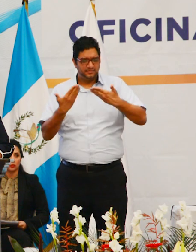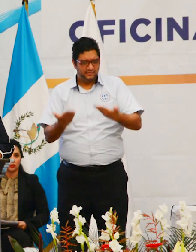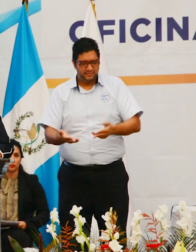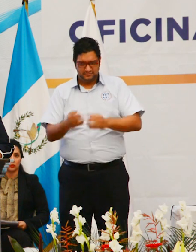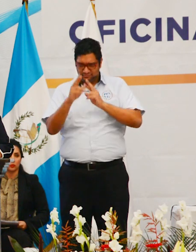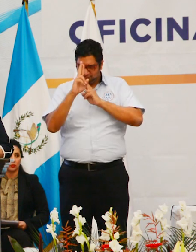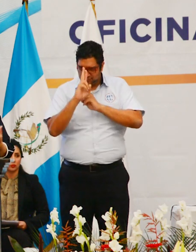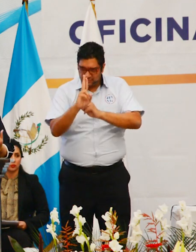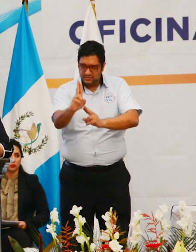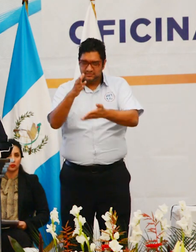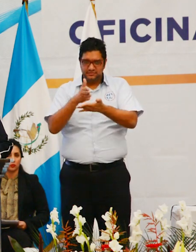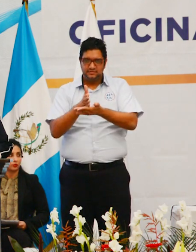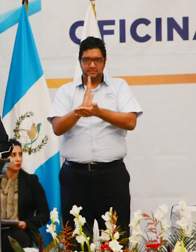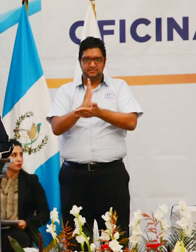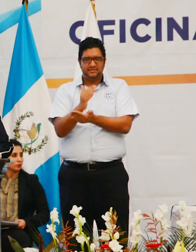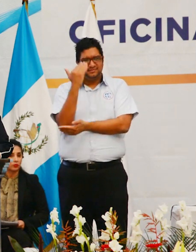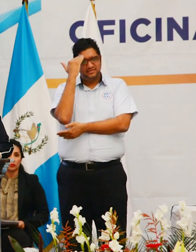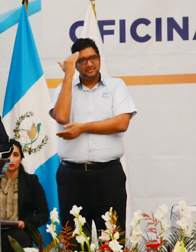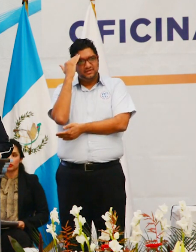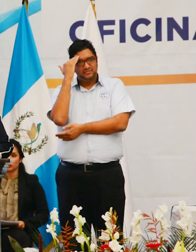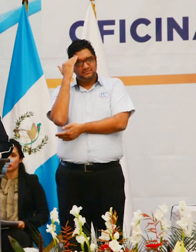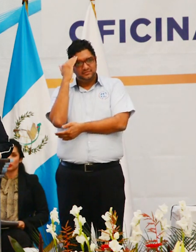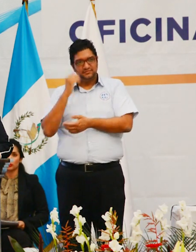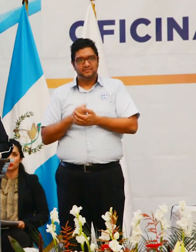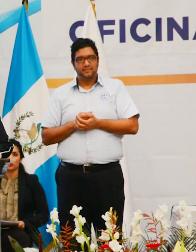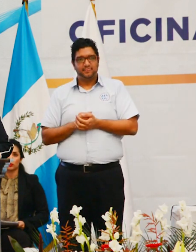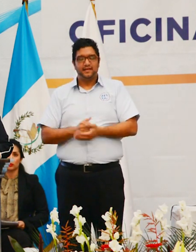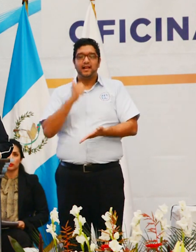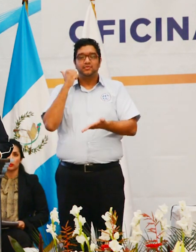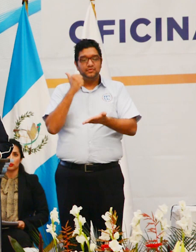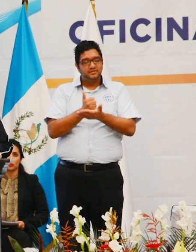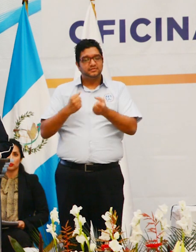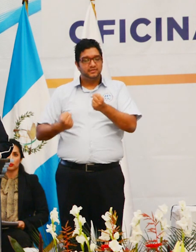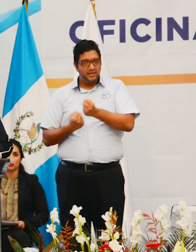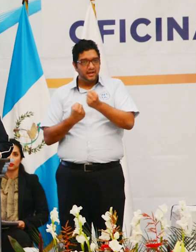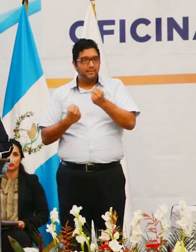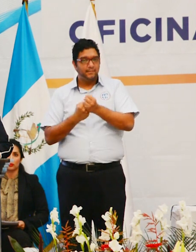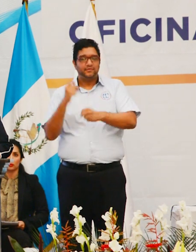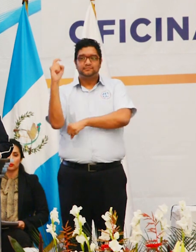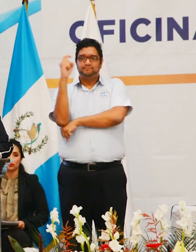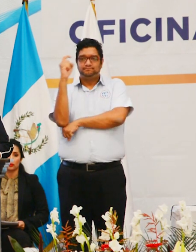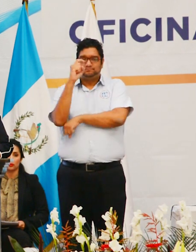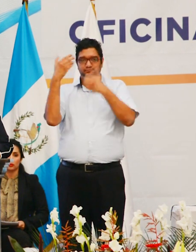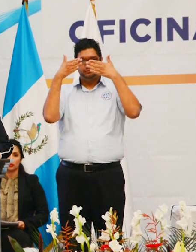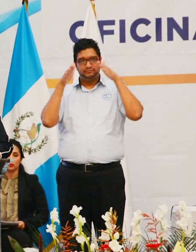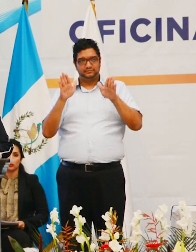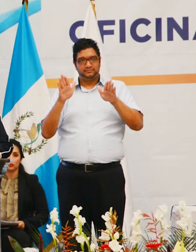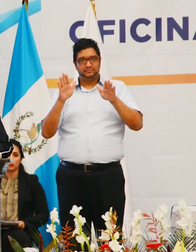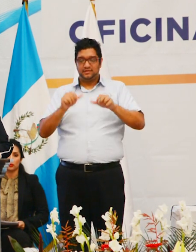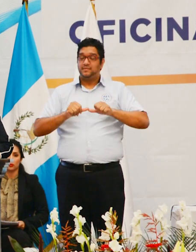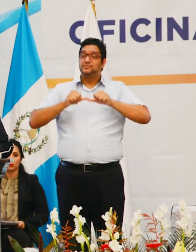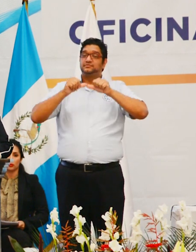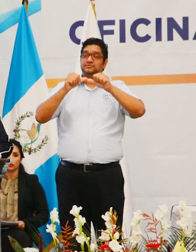temas de accesibilidad, y sabemos que con el beneplácito de la doctora Porras en su función de fiscal general se irán